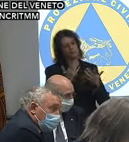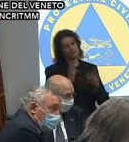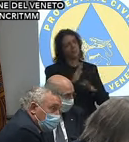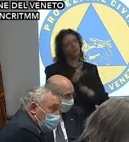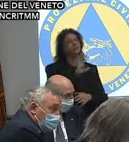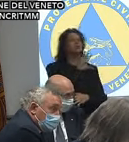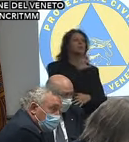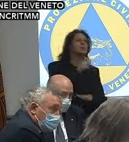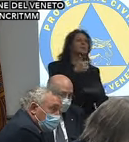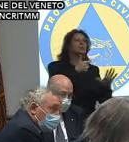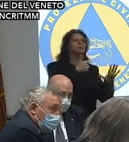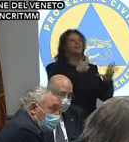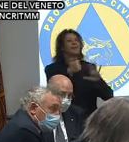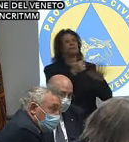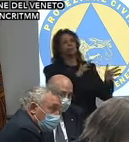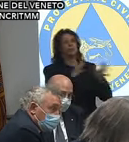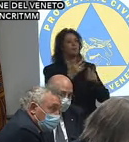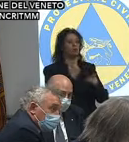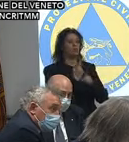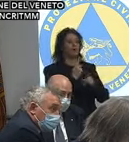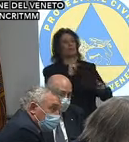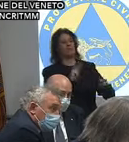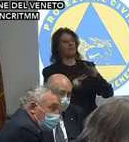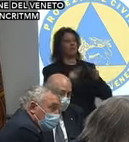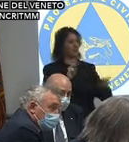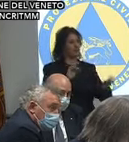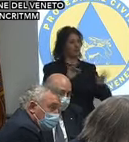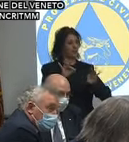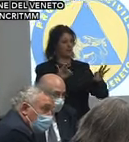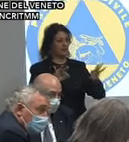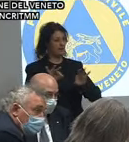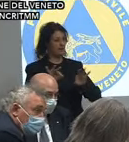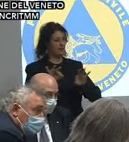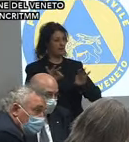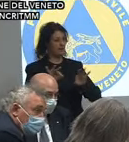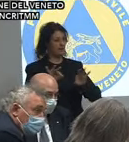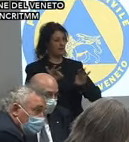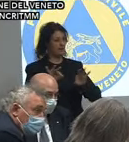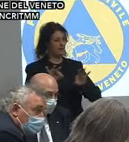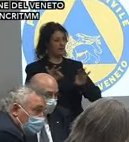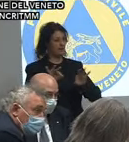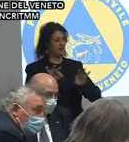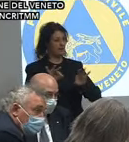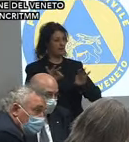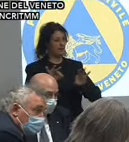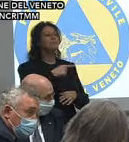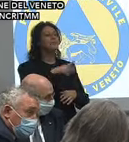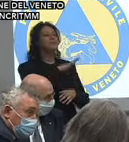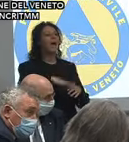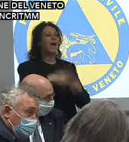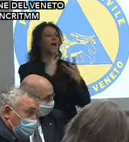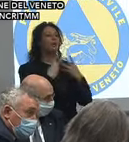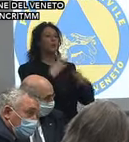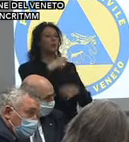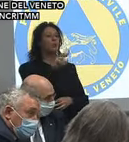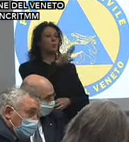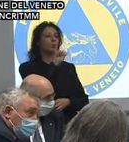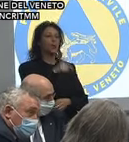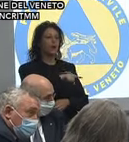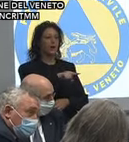cioè la stiamo calibrando in base, cioè il parco delle mura, giustamente il sindaco ha detto 50 milioni